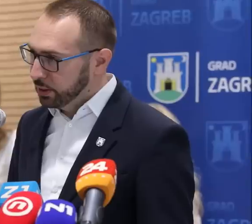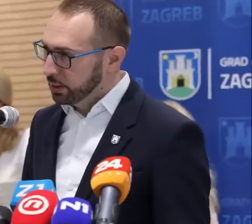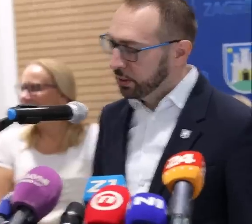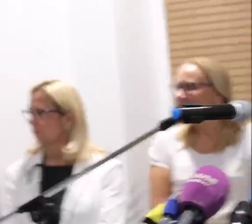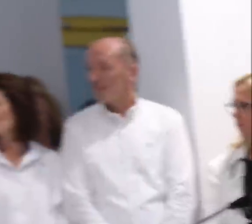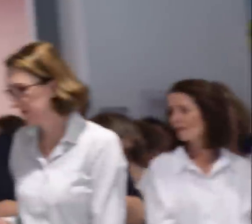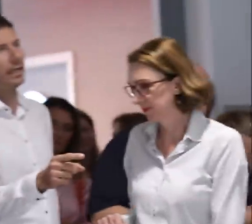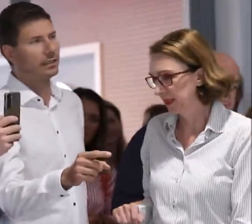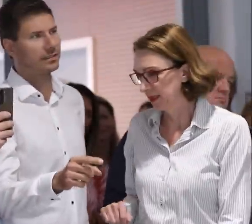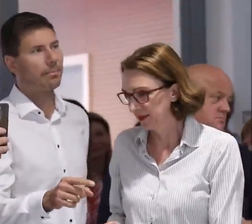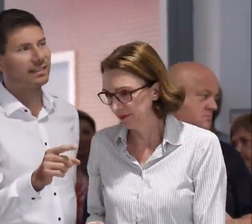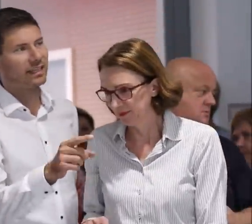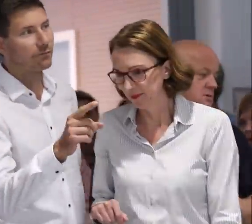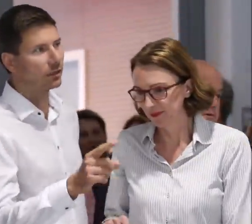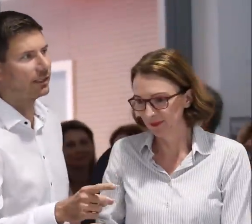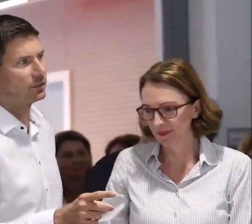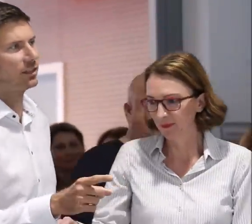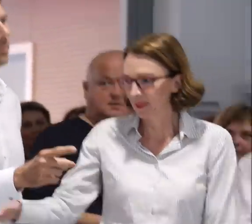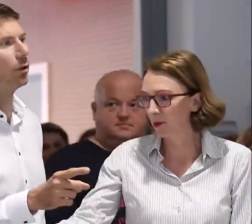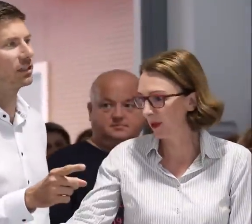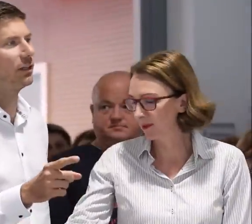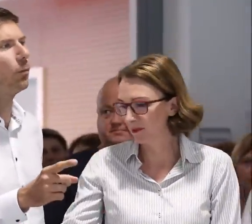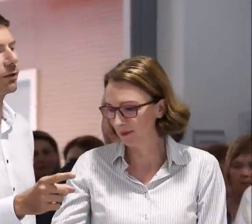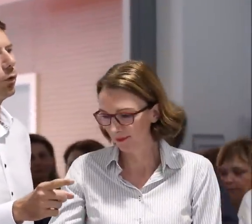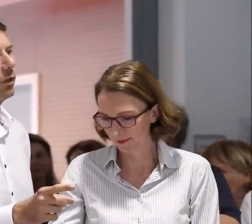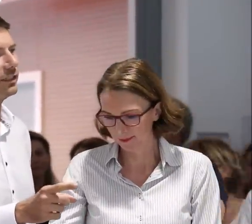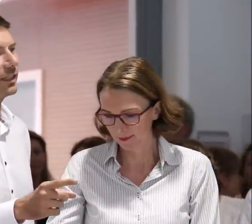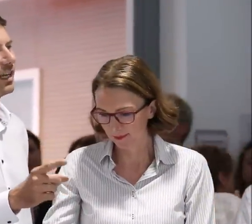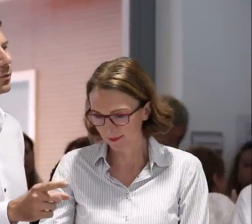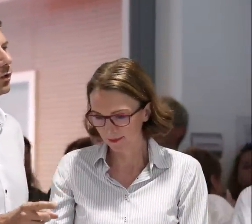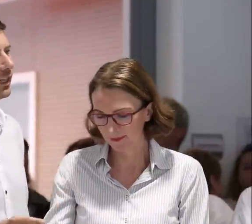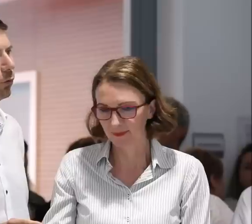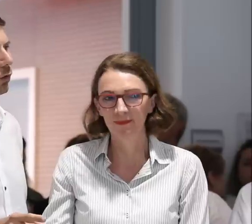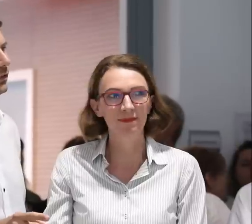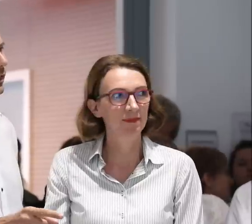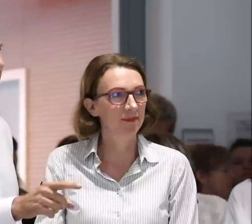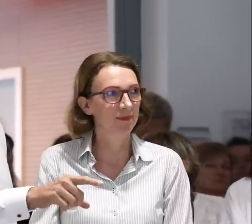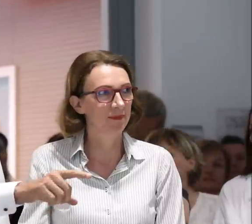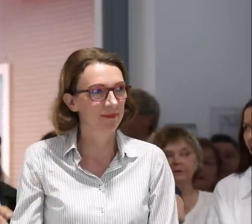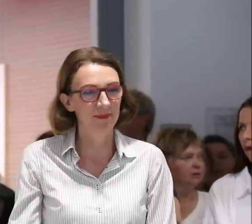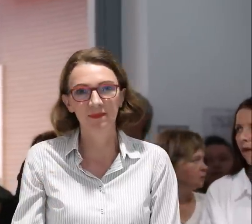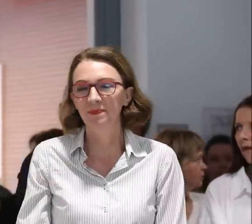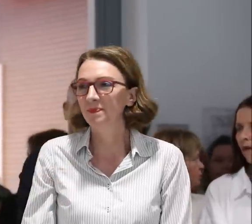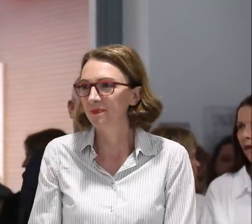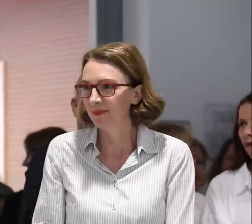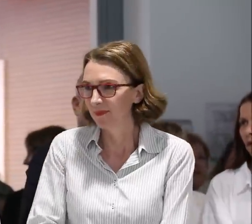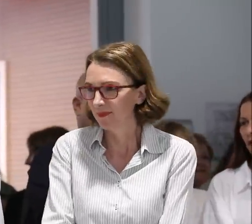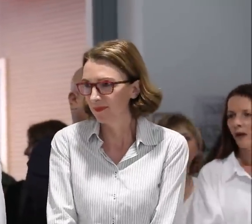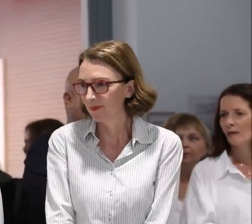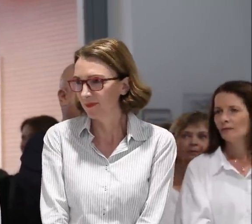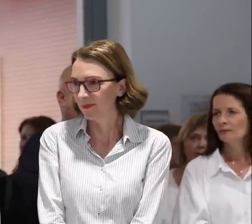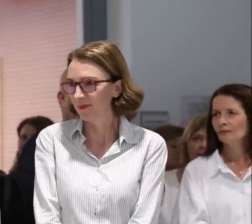transparentnosti, a nakon izbora ste bez javnog natječaja zaposlili upravu holdinga Samodola i Vukovića. Kasnije ste bili